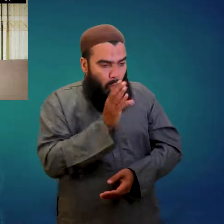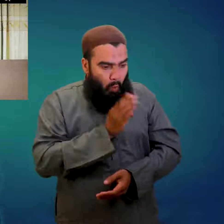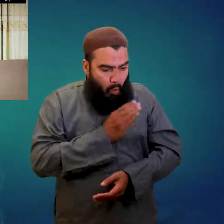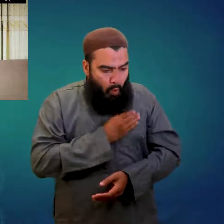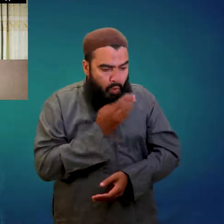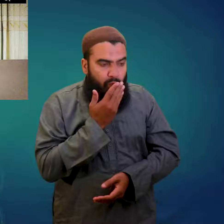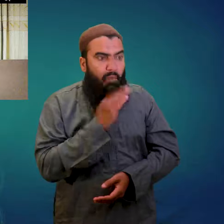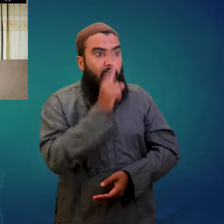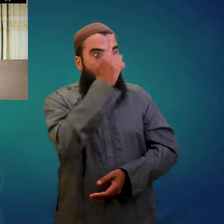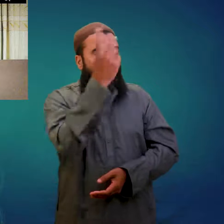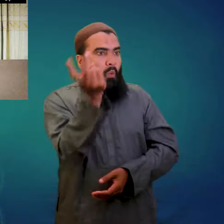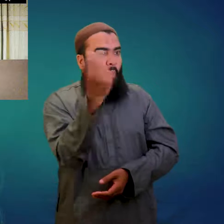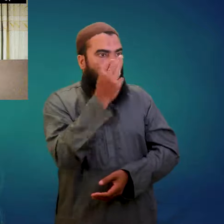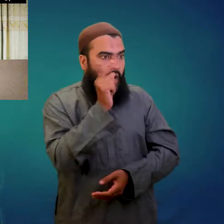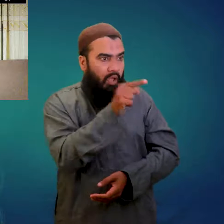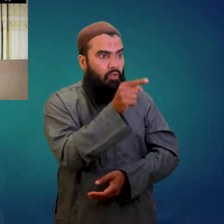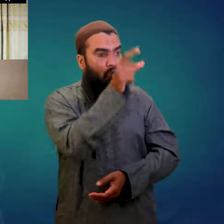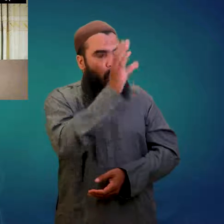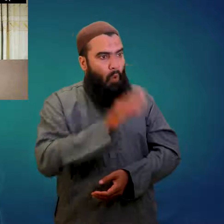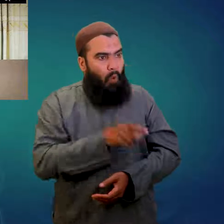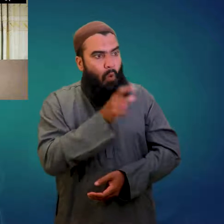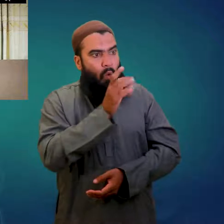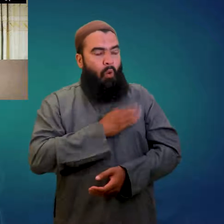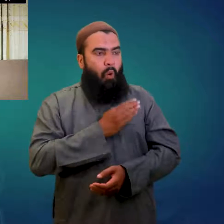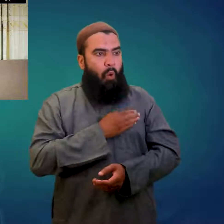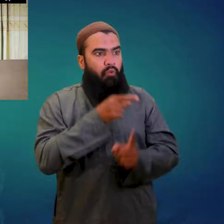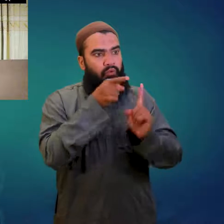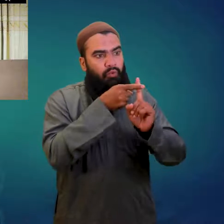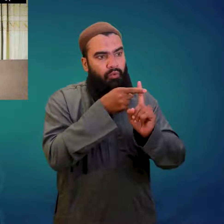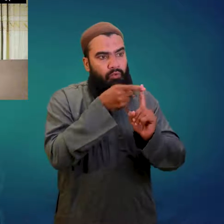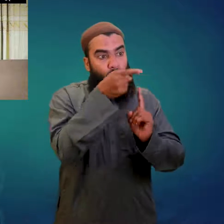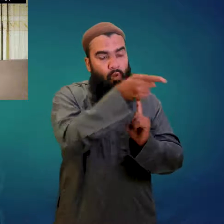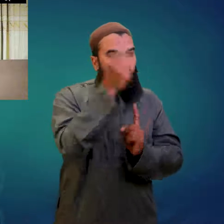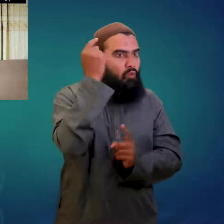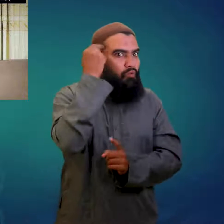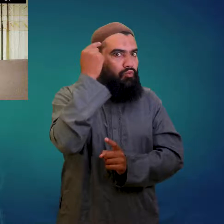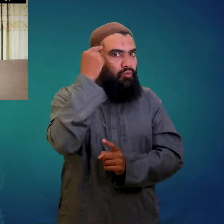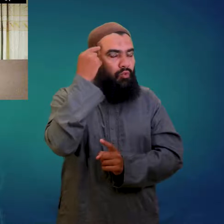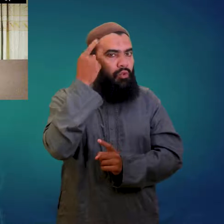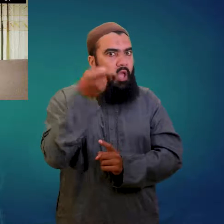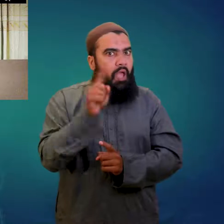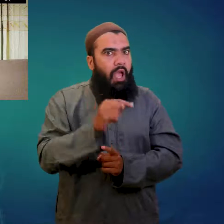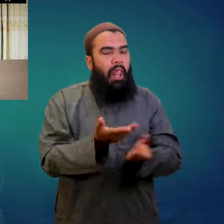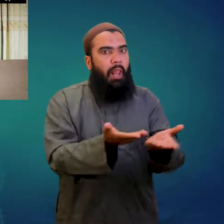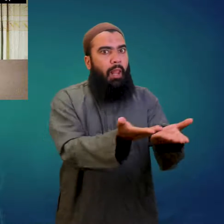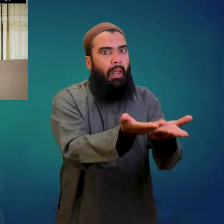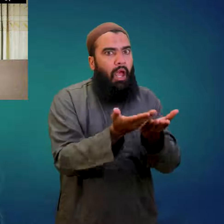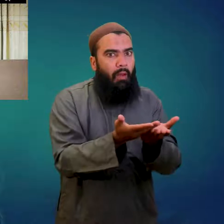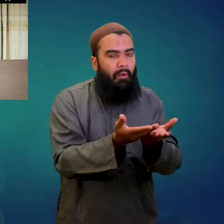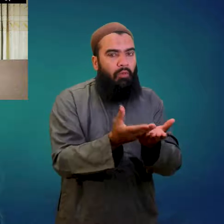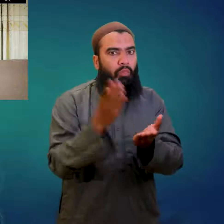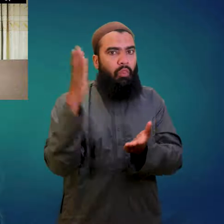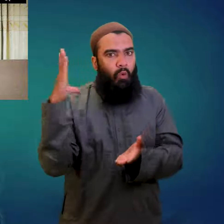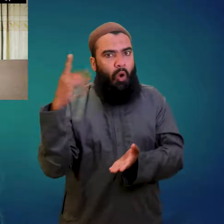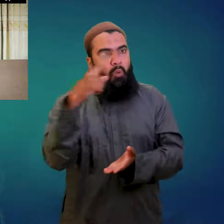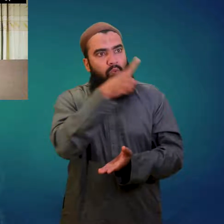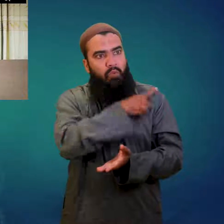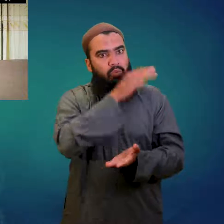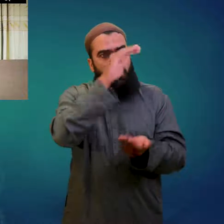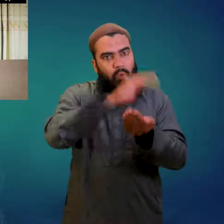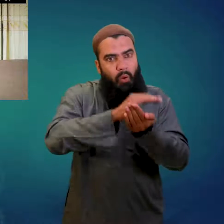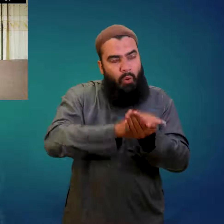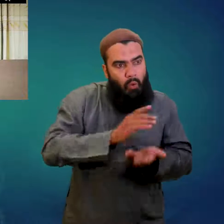ڈرو، اور تم میں سے ہر نفس کو اس پر غور کرنا چاہیے کہ اس نے آخرت کے لیے کیا کیا